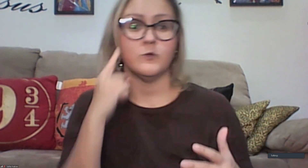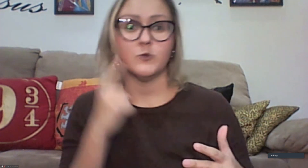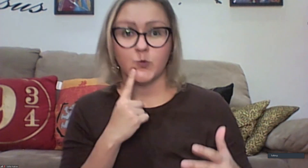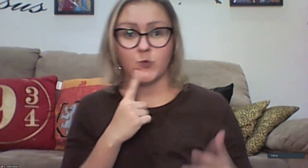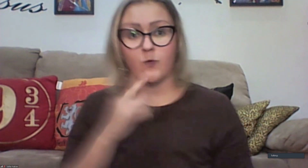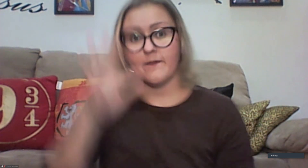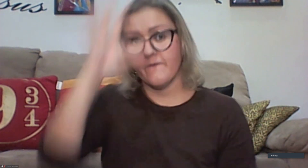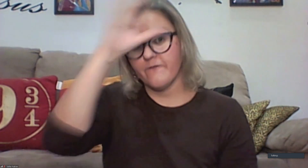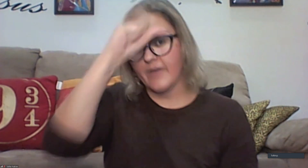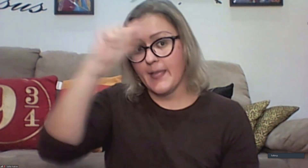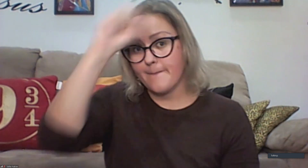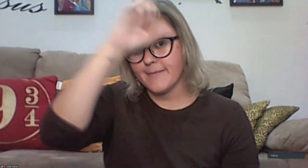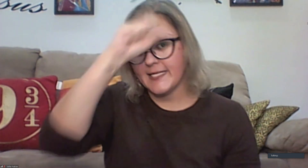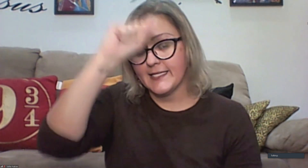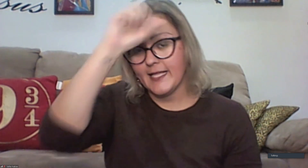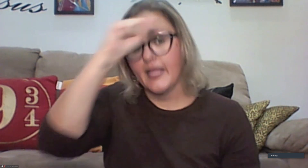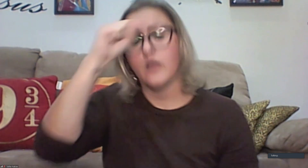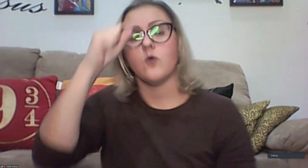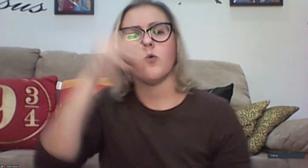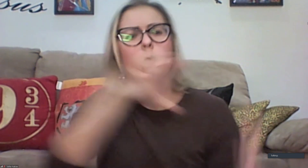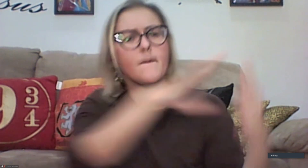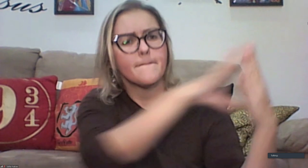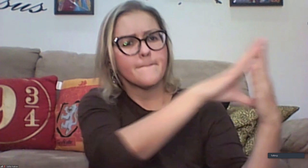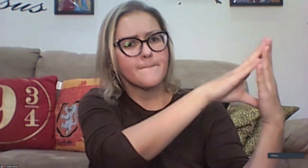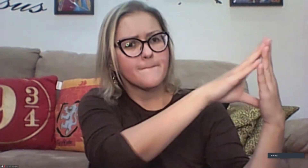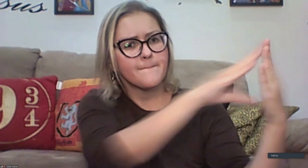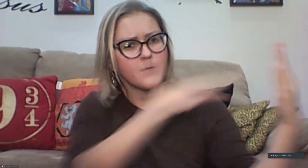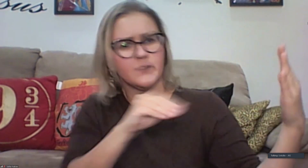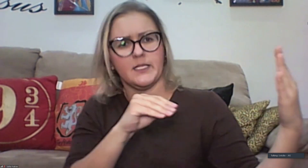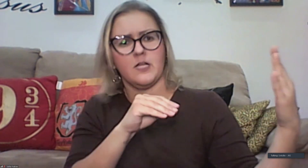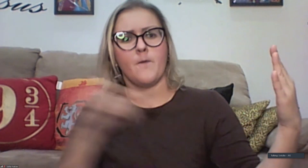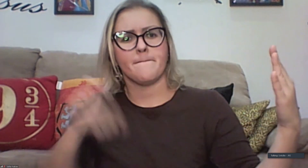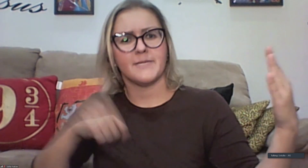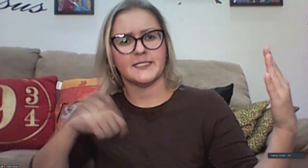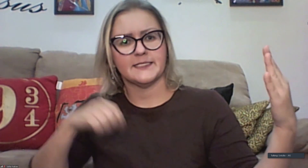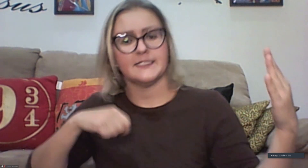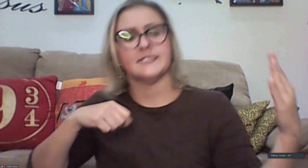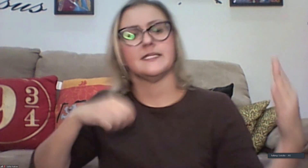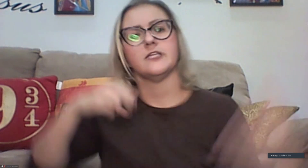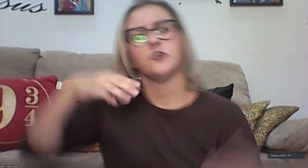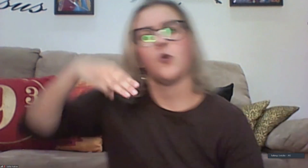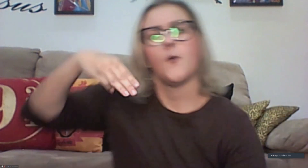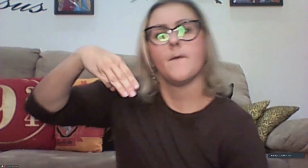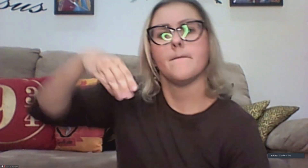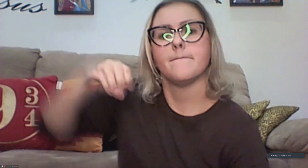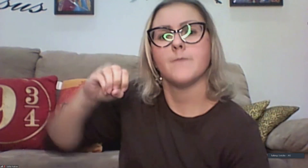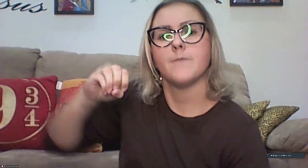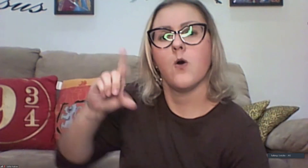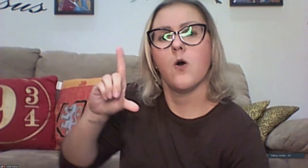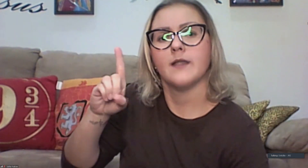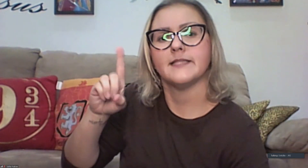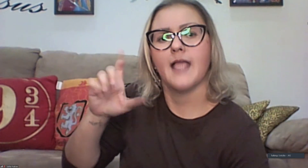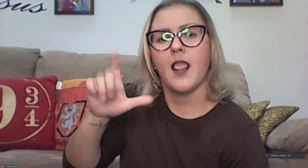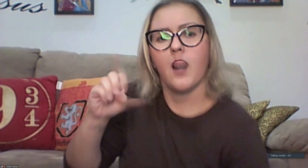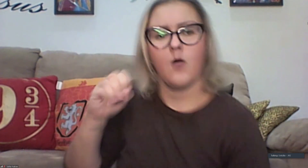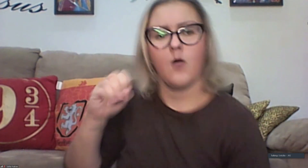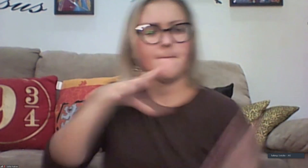para o surdo faz com que ele aprenda melhor. Ele precisa ter um modelo. Ele precisa